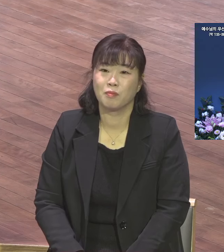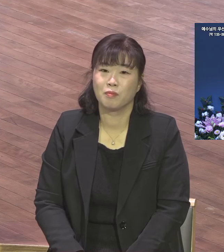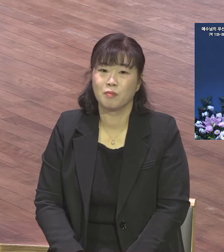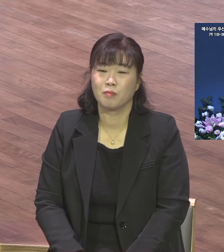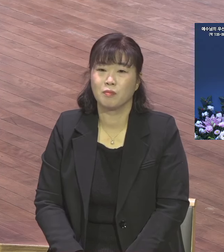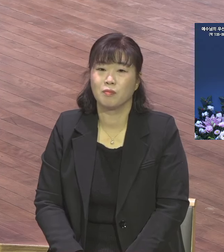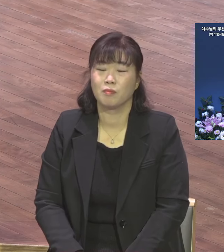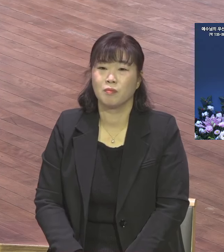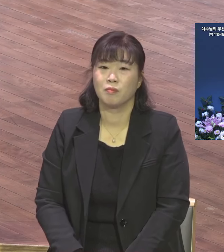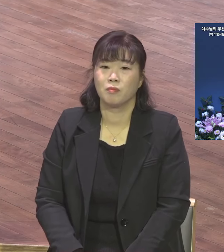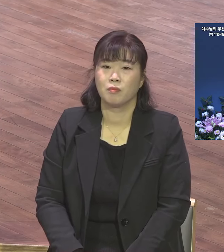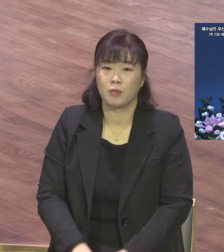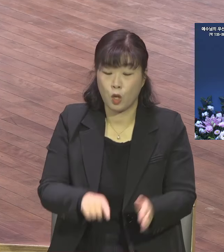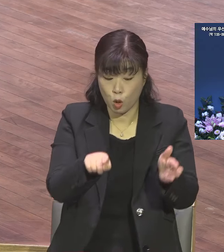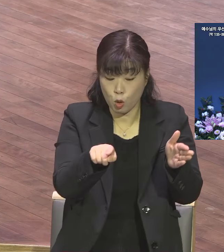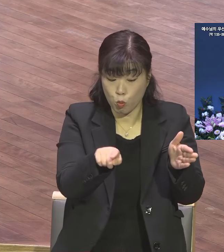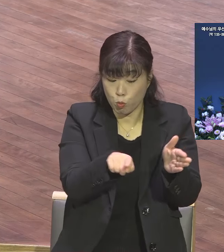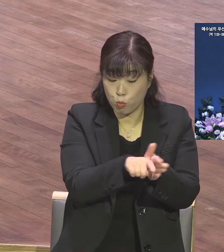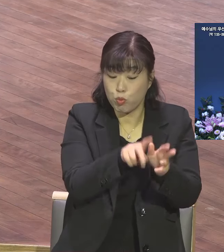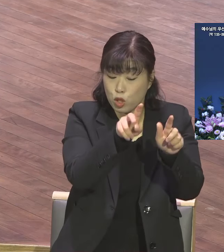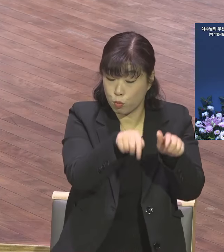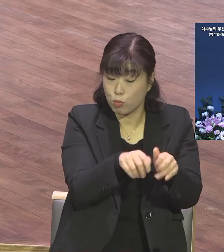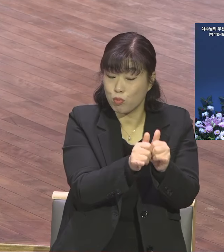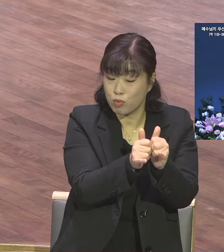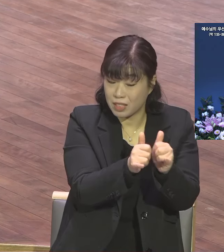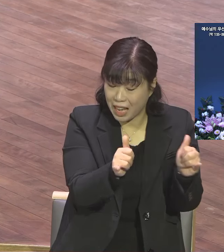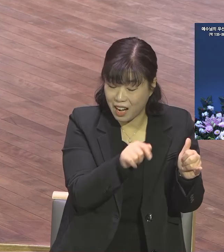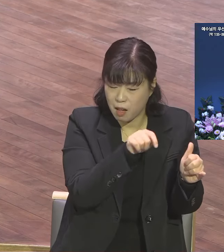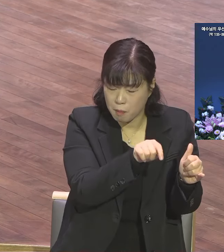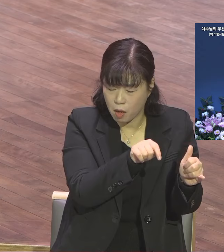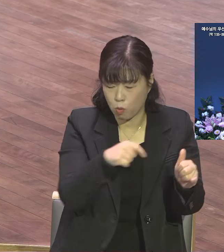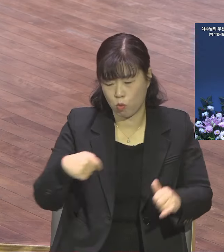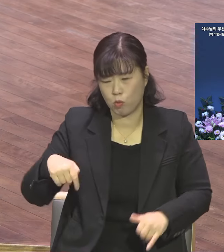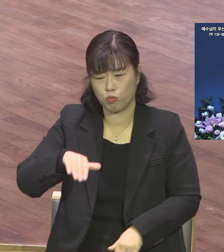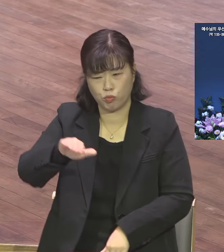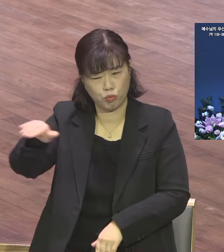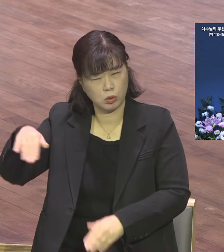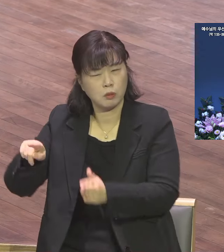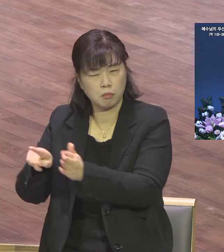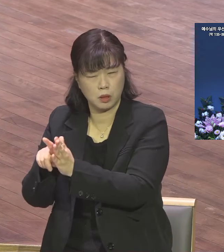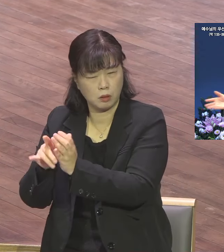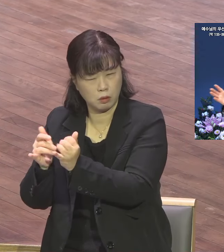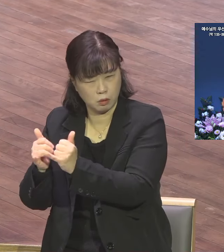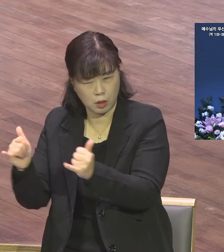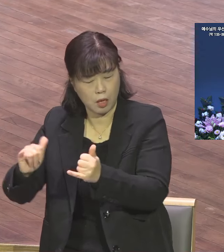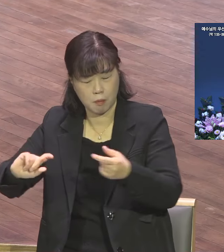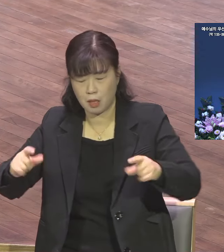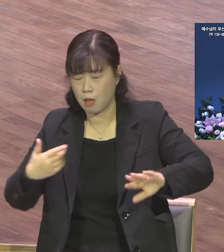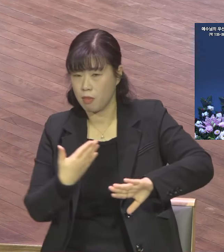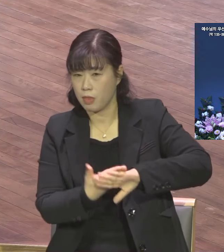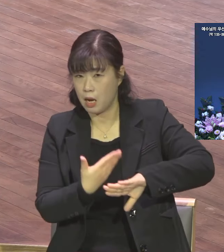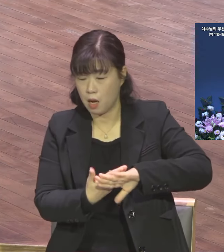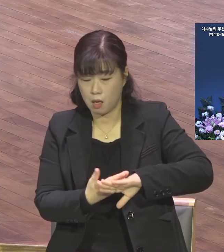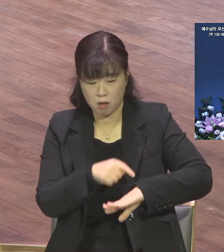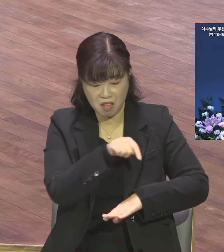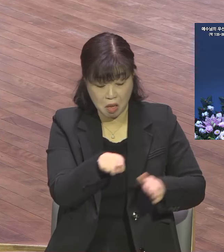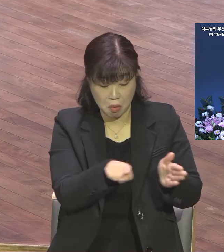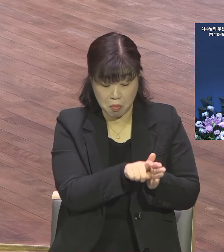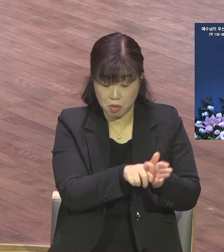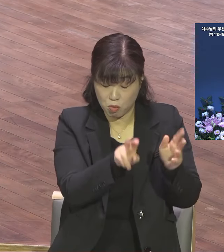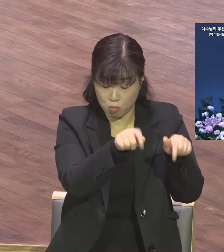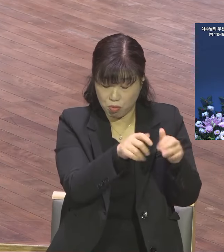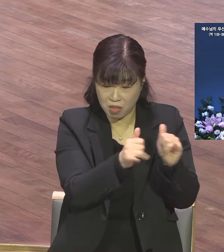불신자는 다릅니다. 불신자는 구원받게 있으니까 구원받은 하나님 자녀가 이렇게 살면 싹다 바벨탑입니다.